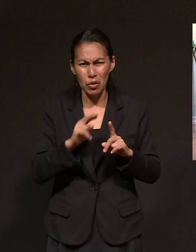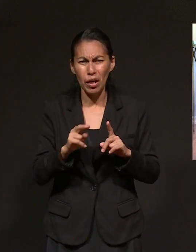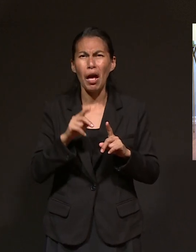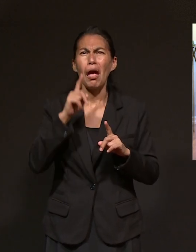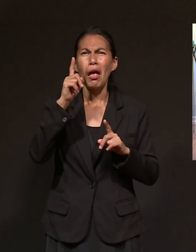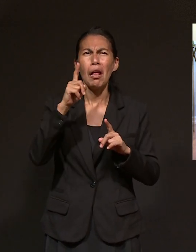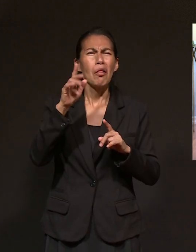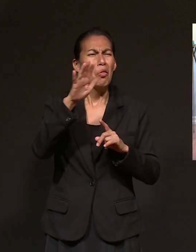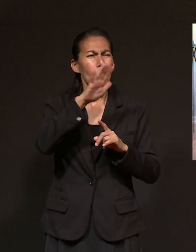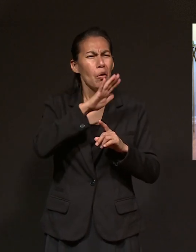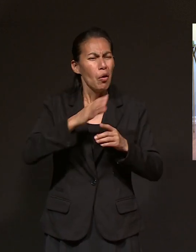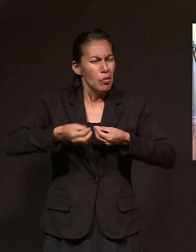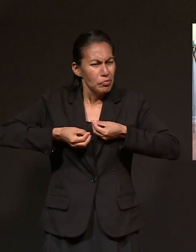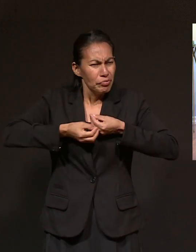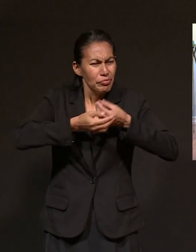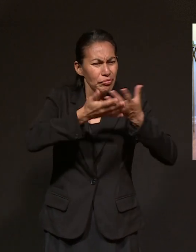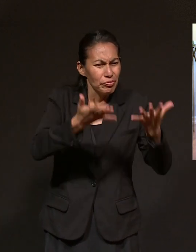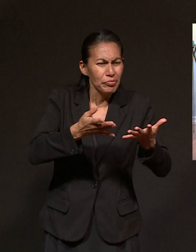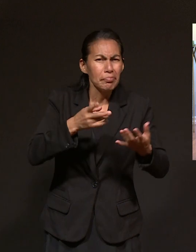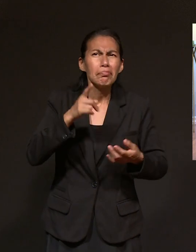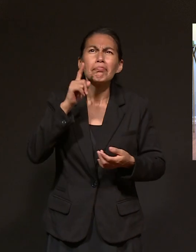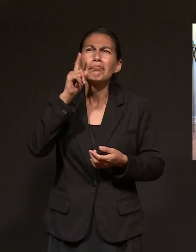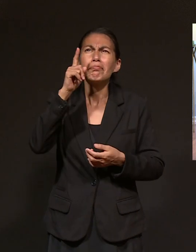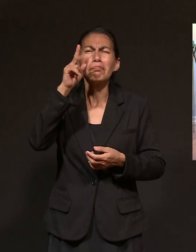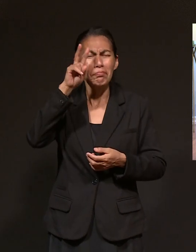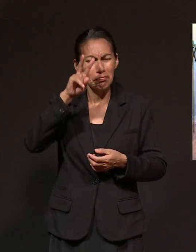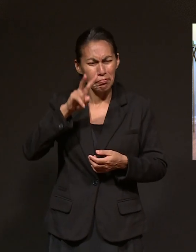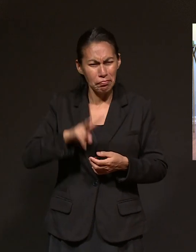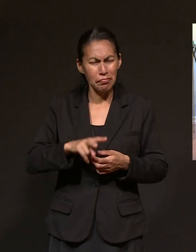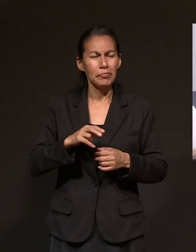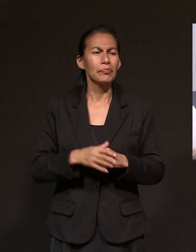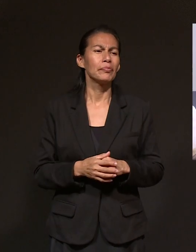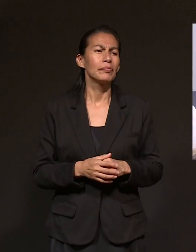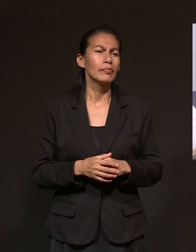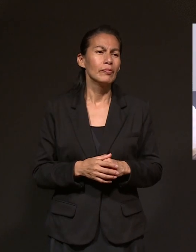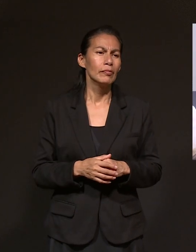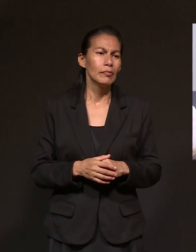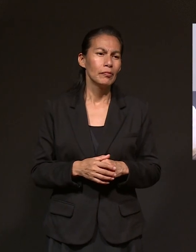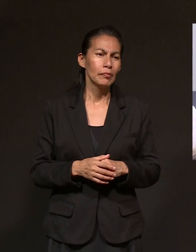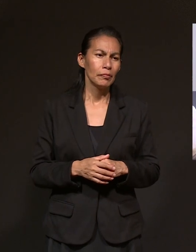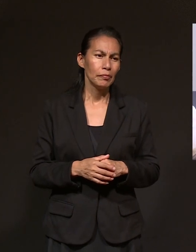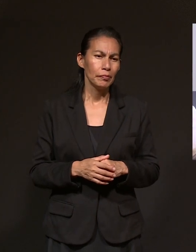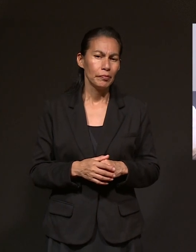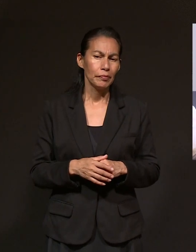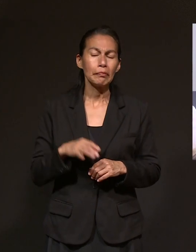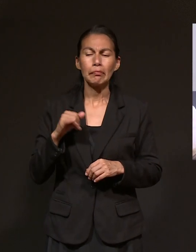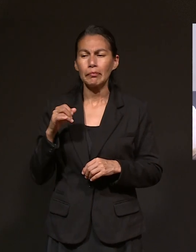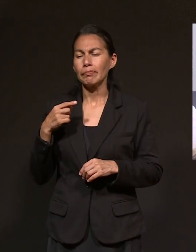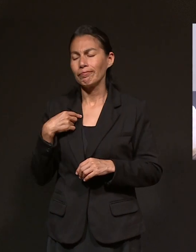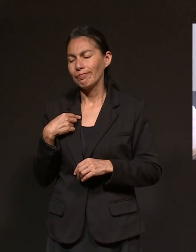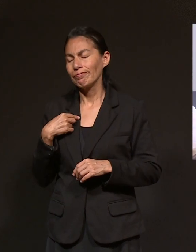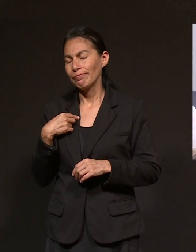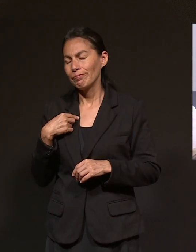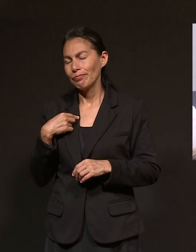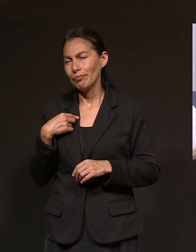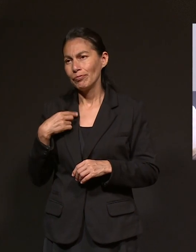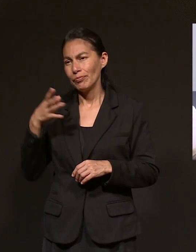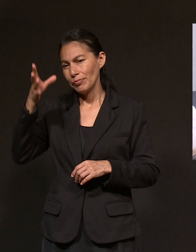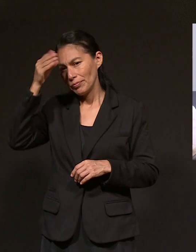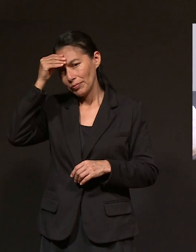de todo el universo a su disposición. Y sobre todo, yo lo he mencionado también, esto lo